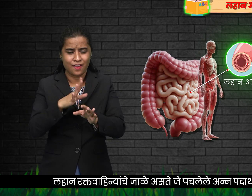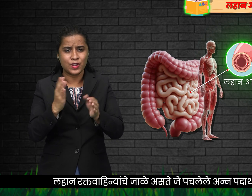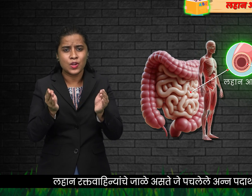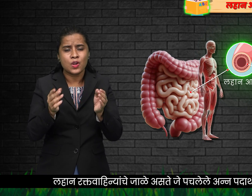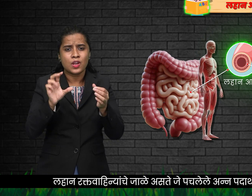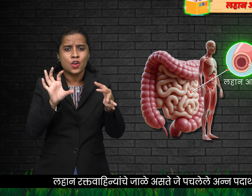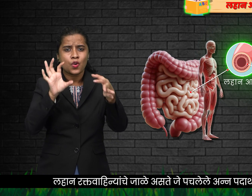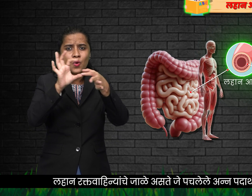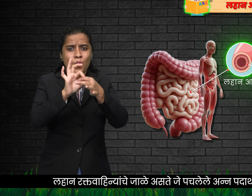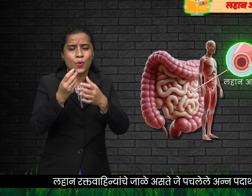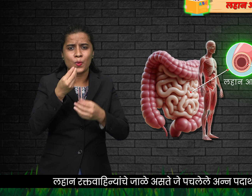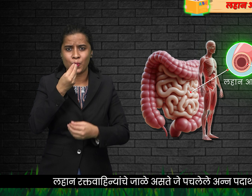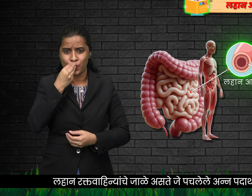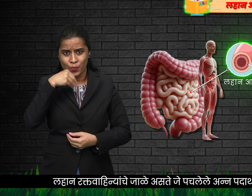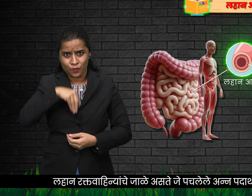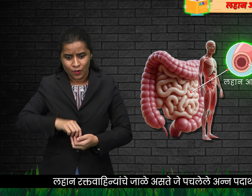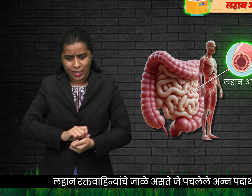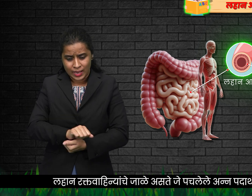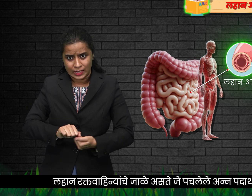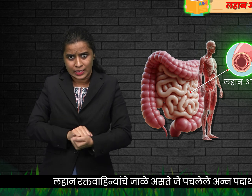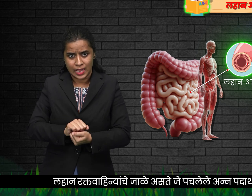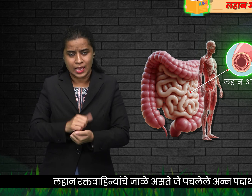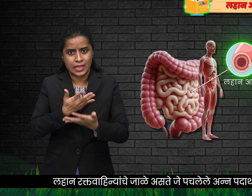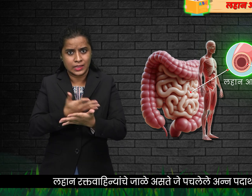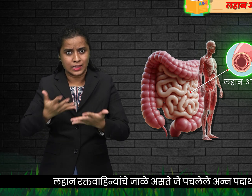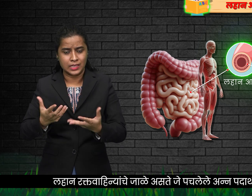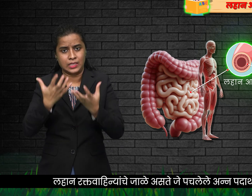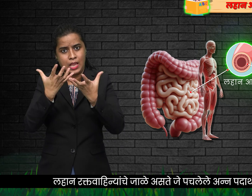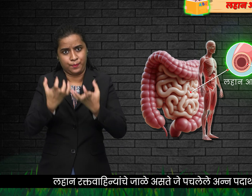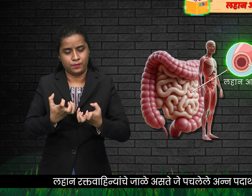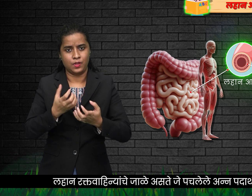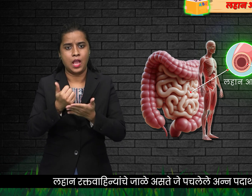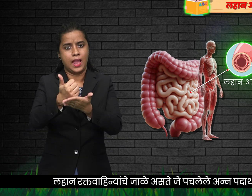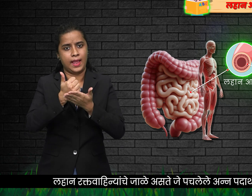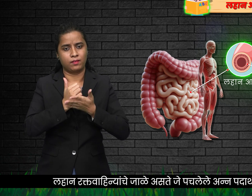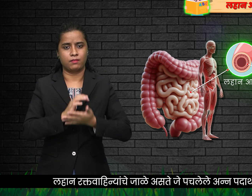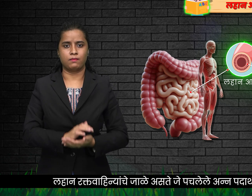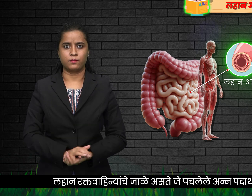असते जे पचलेले अन्न पदार्थ शोषून घेतात.